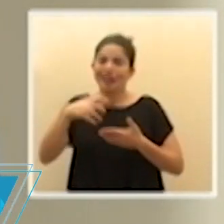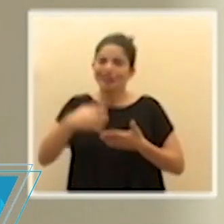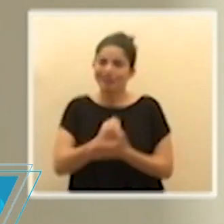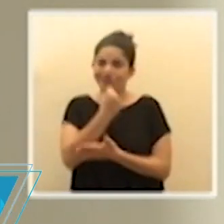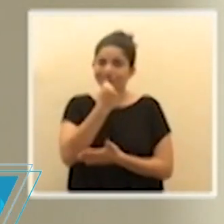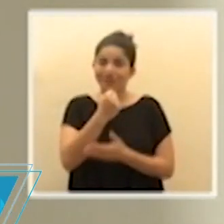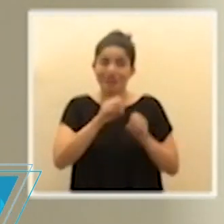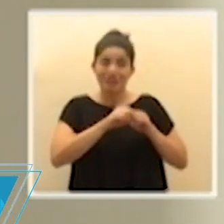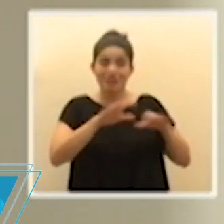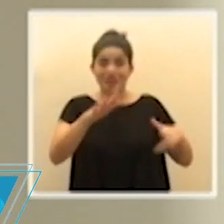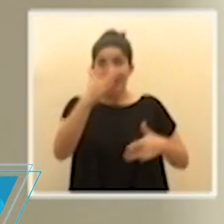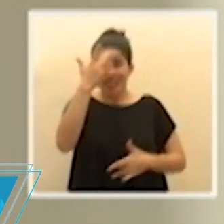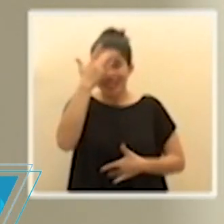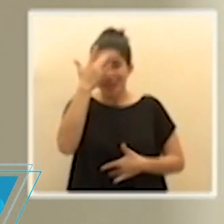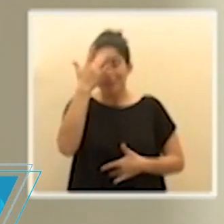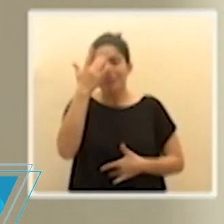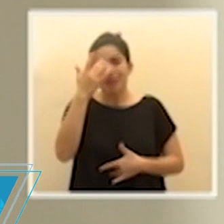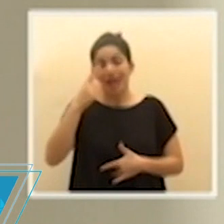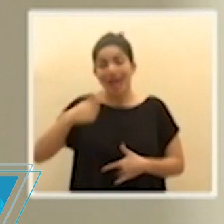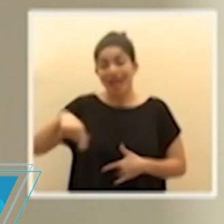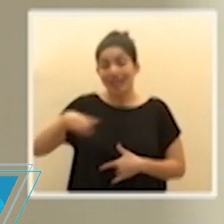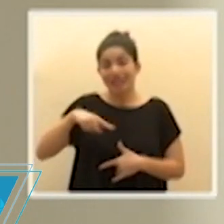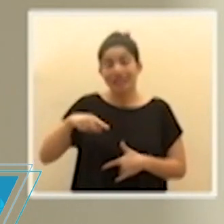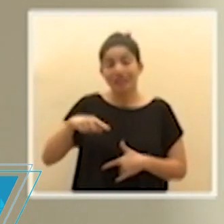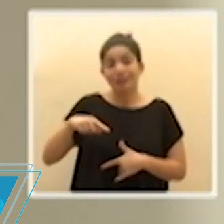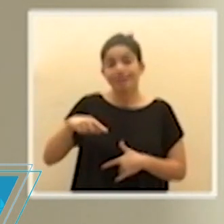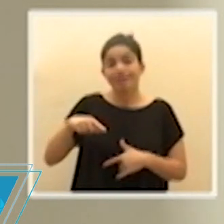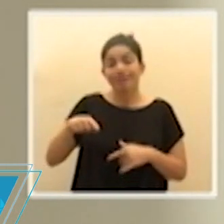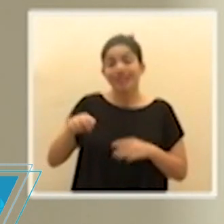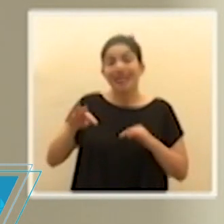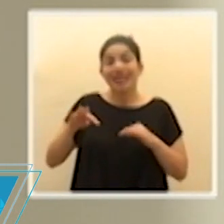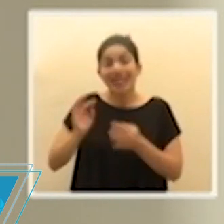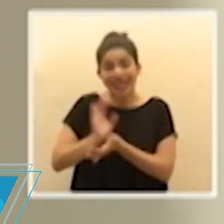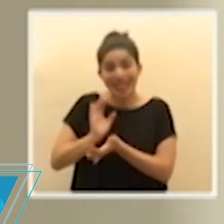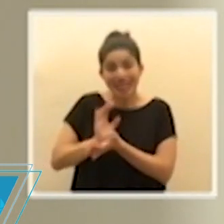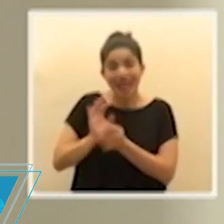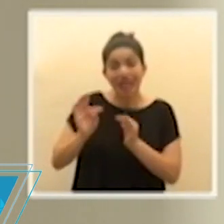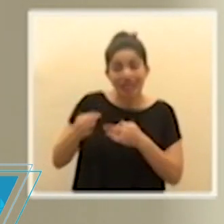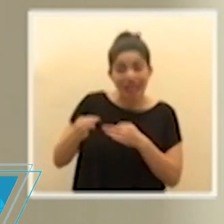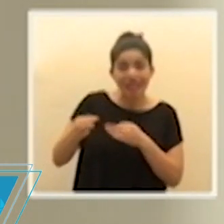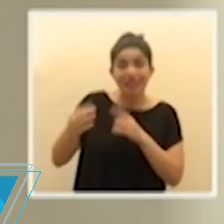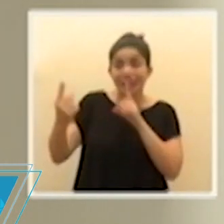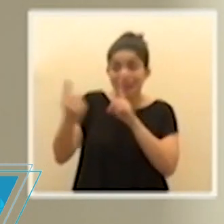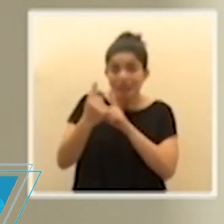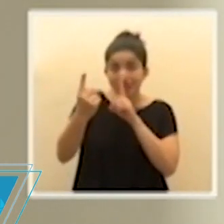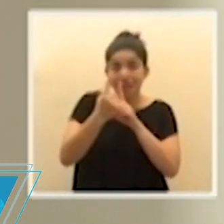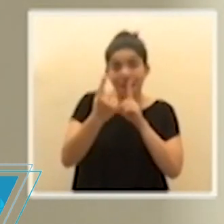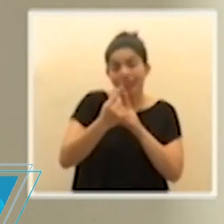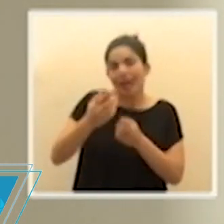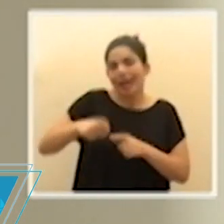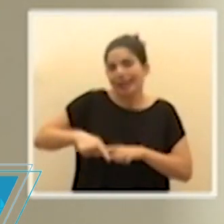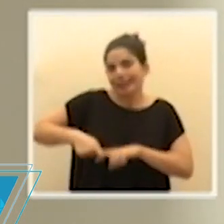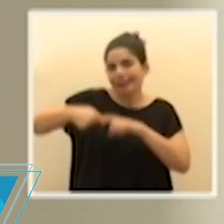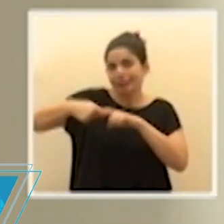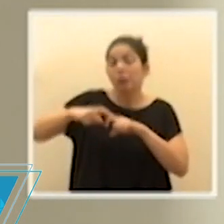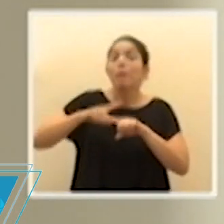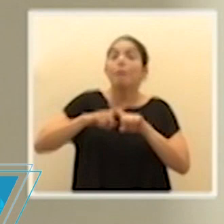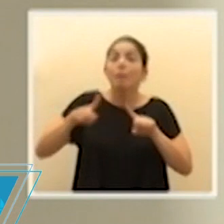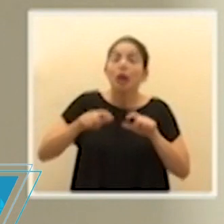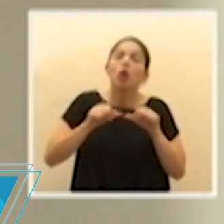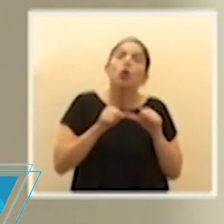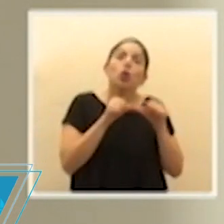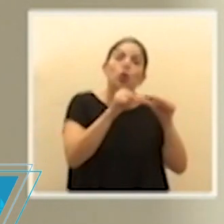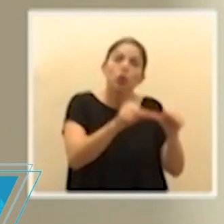Desafortunadamente, en la pandemia hemos tenido que suspender estas clínicas de forma presencial, pero se ha continuado